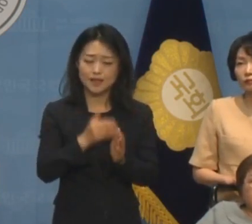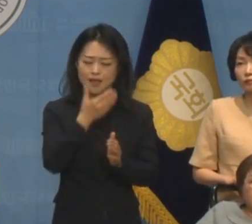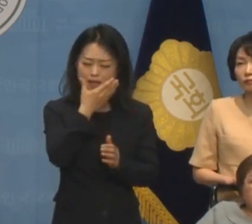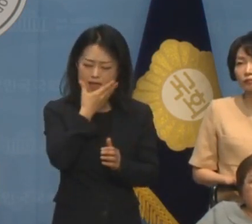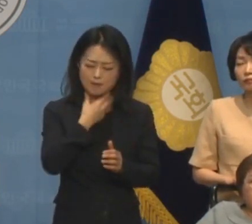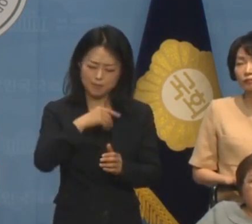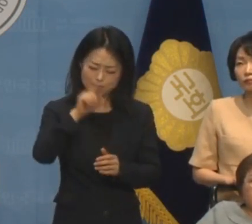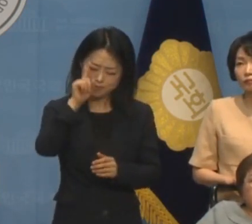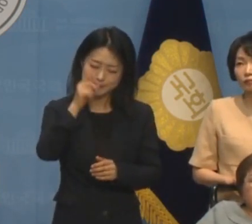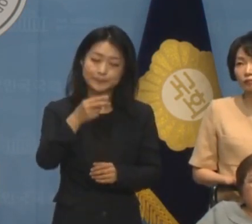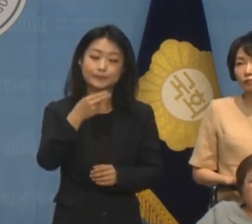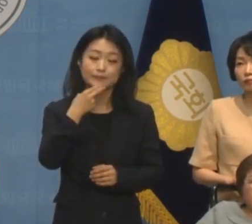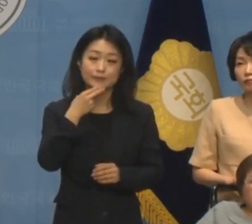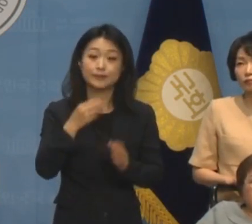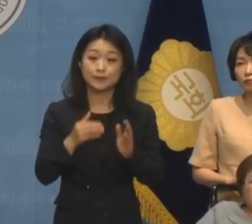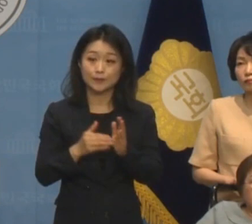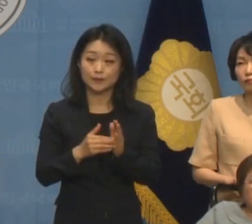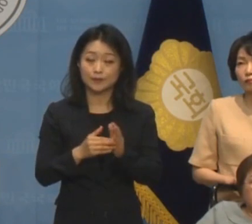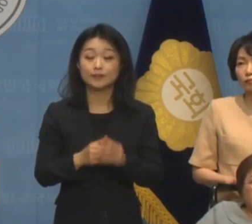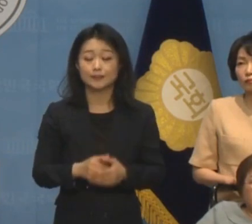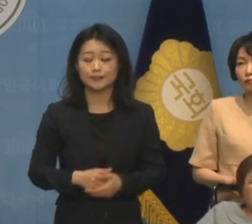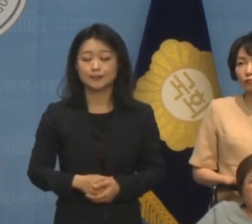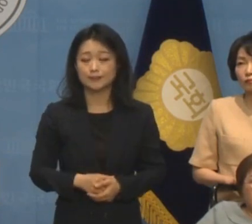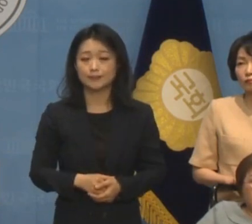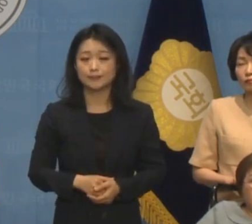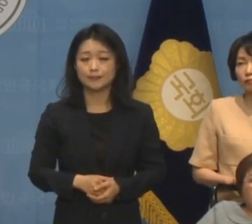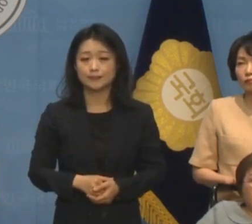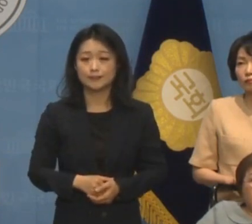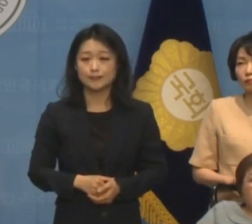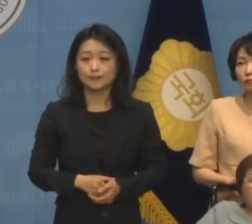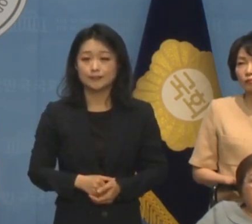적이 별로 없었습니다. 거의 없었습니다.